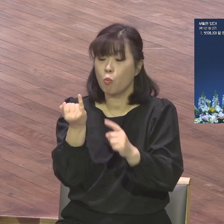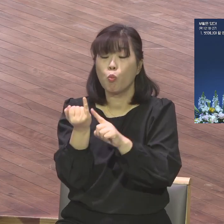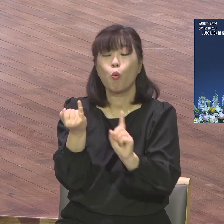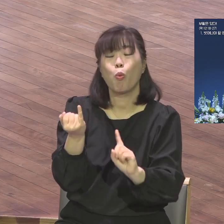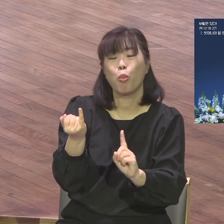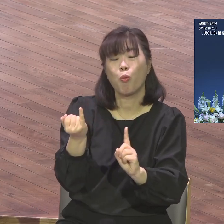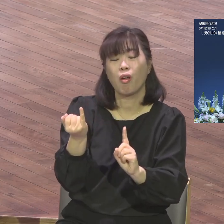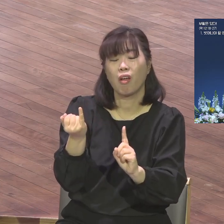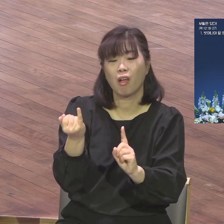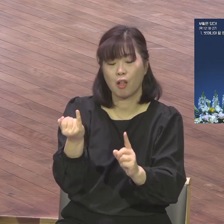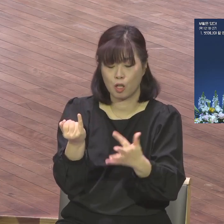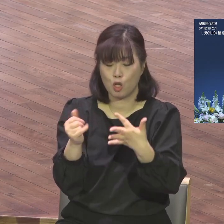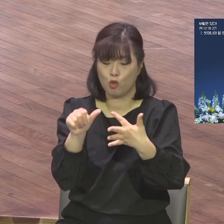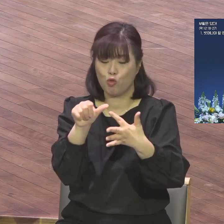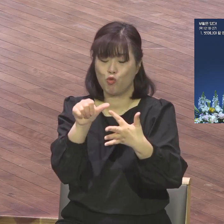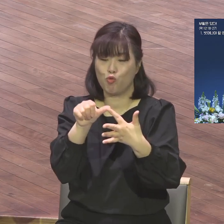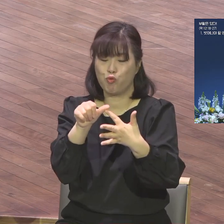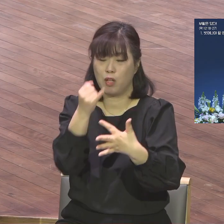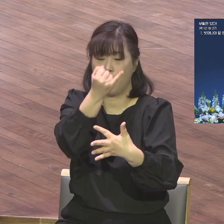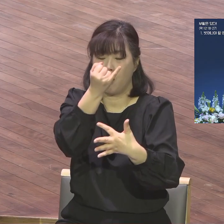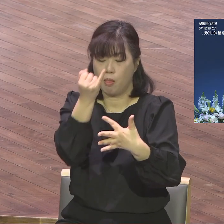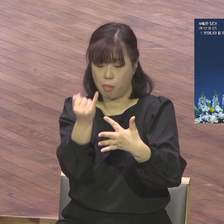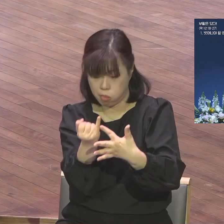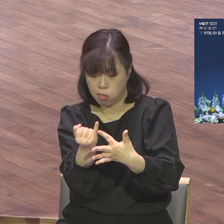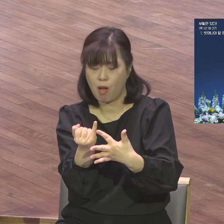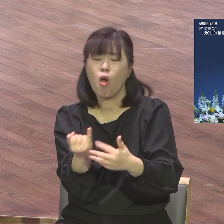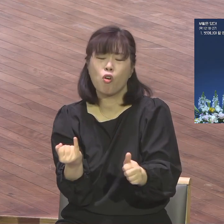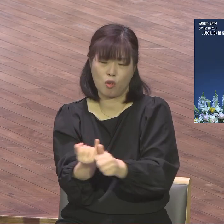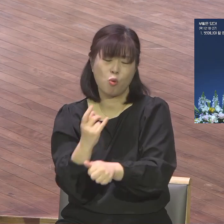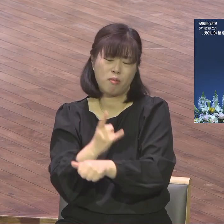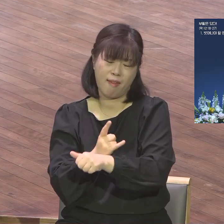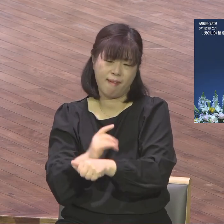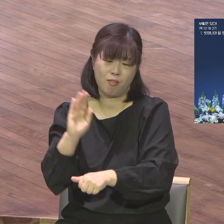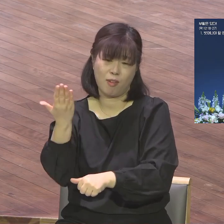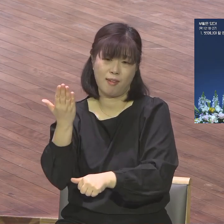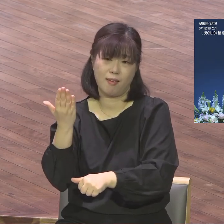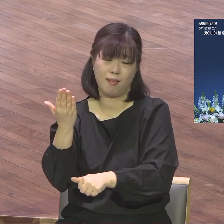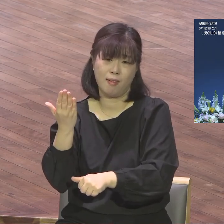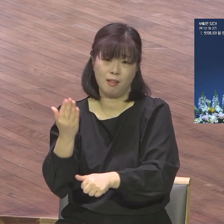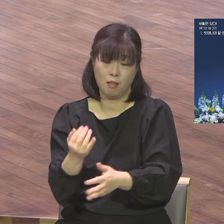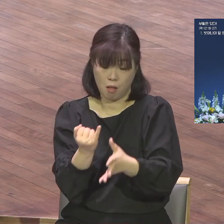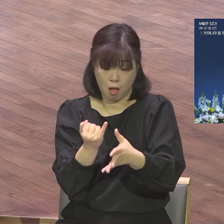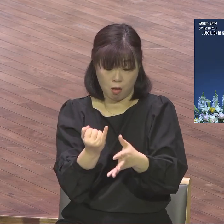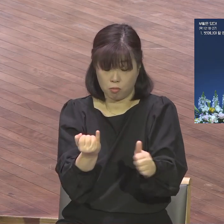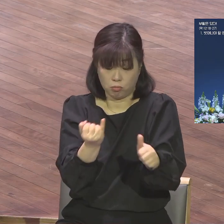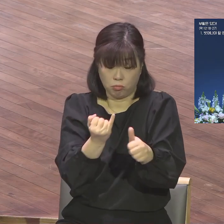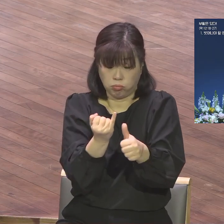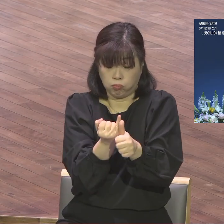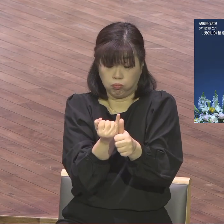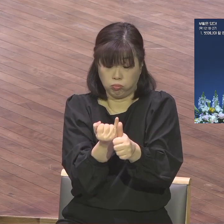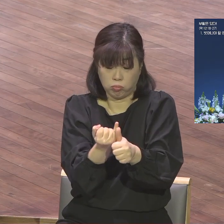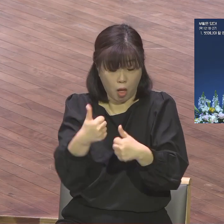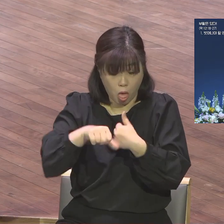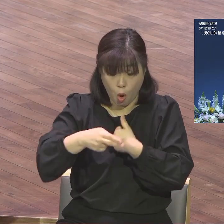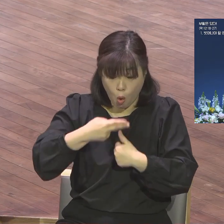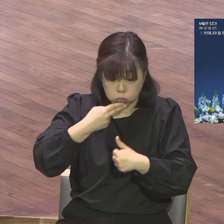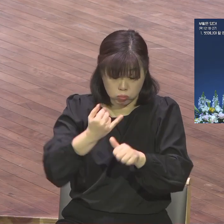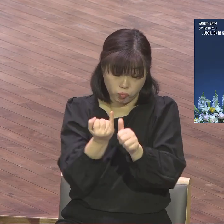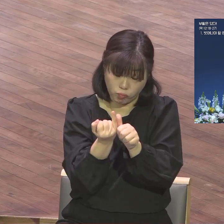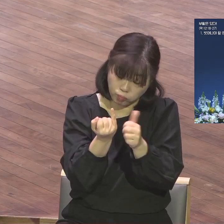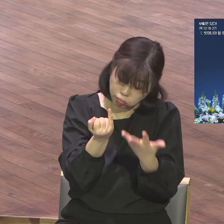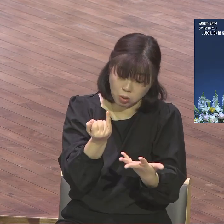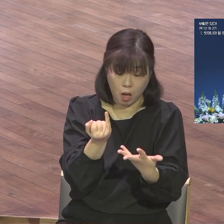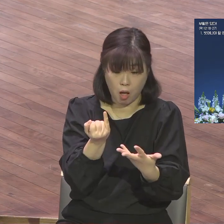둘째 아들 둘째가 그 형수가 돌아 형이 돌아갔으니까 자, 아들이 없이 돌아갔으니까 후사가 없잖아요.